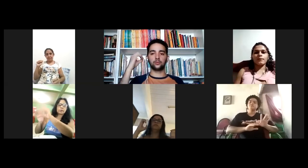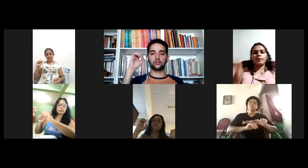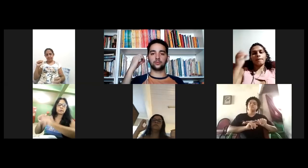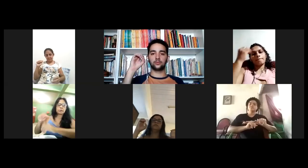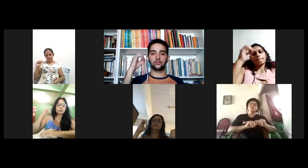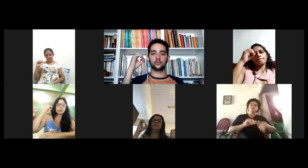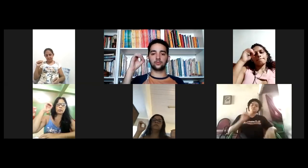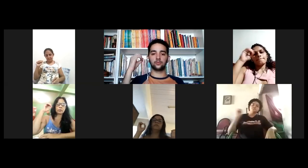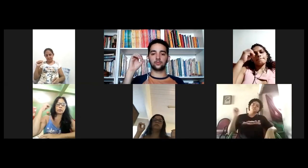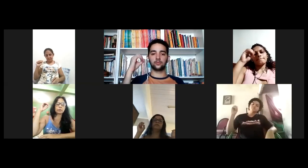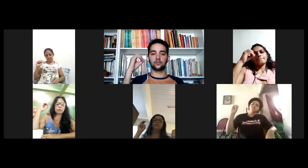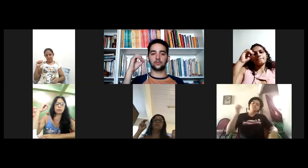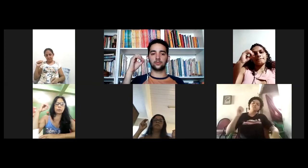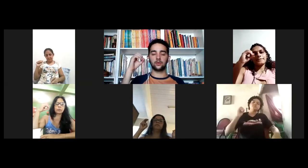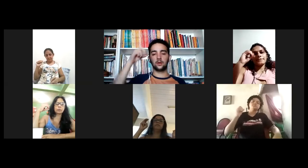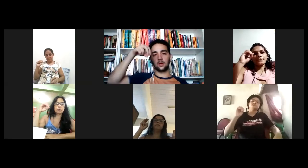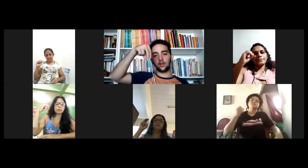outubro,